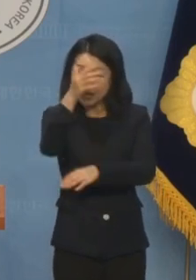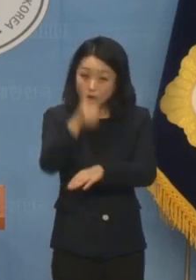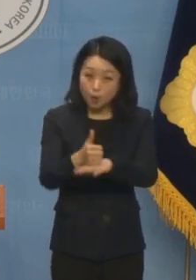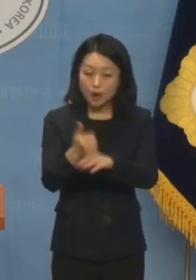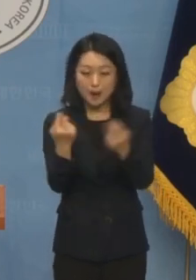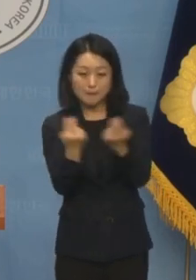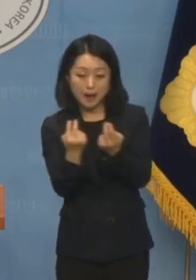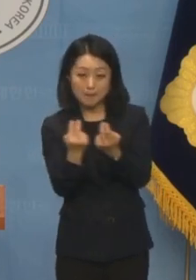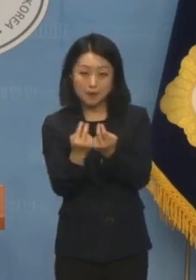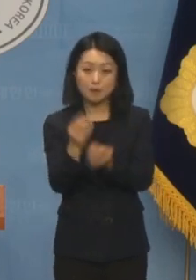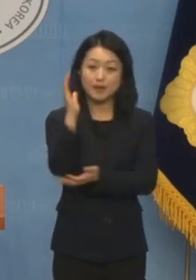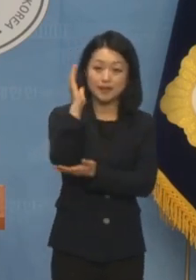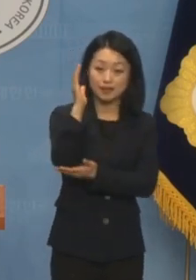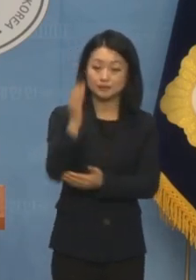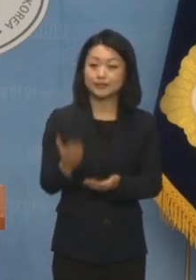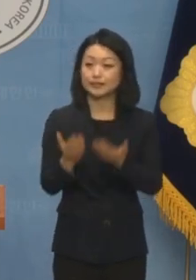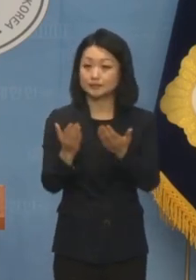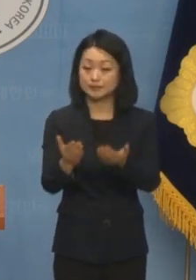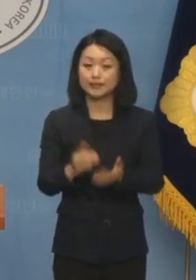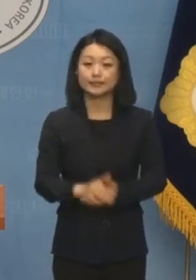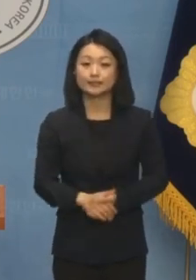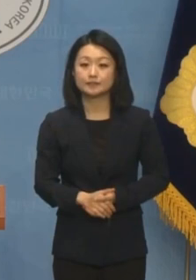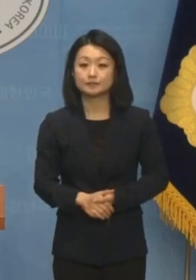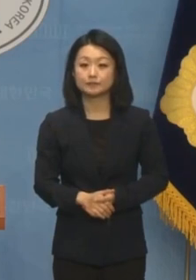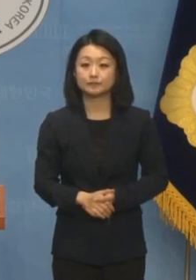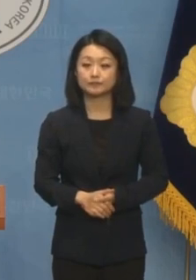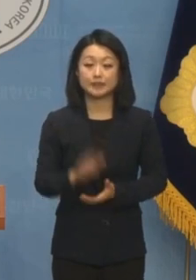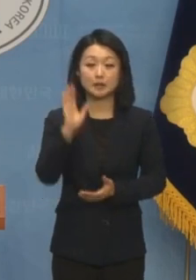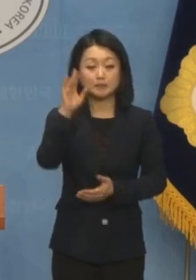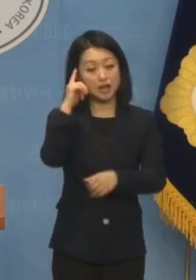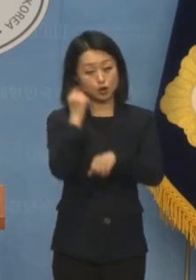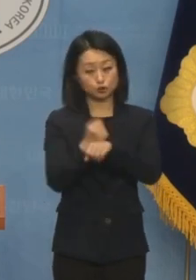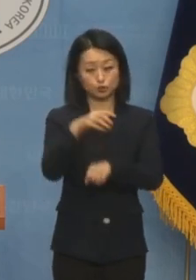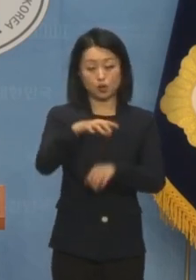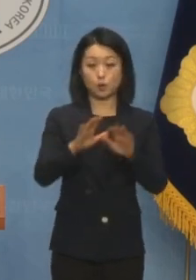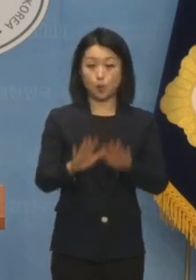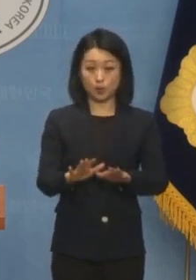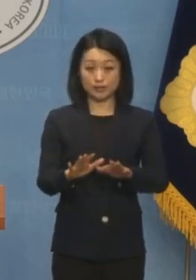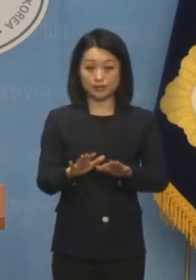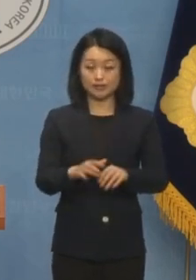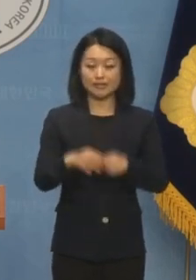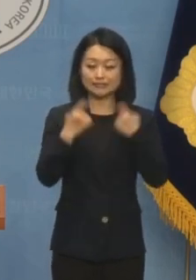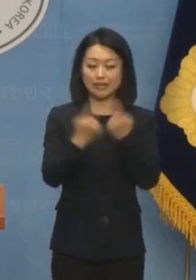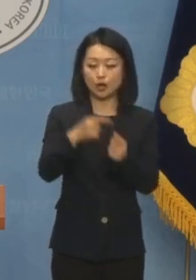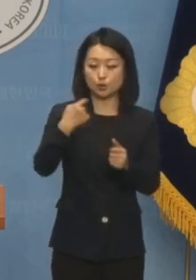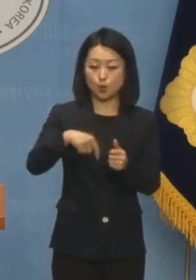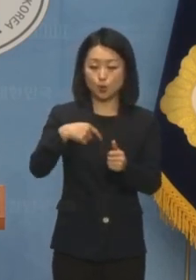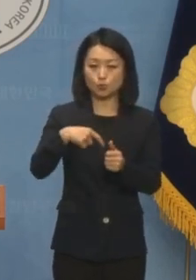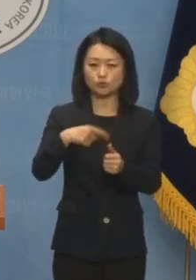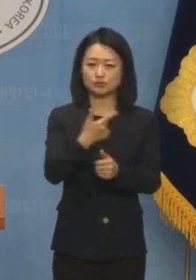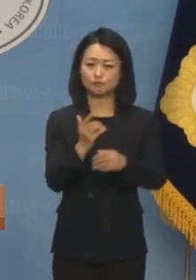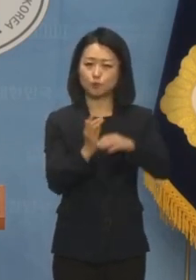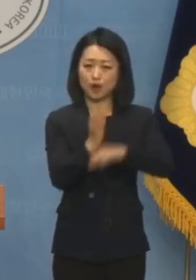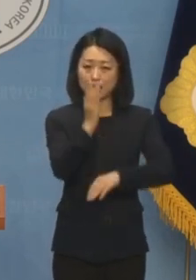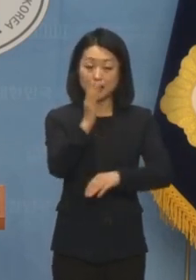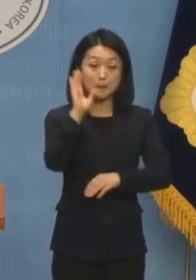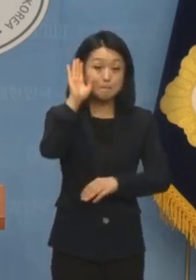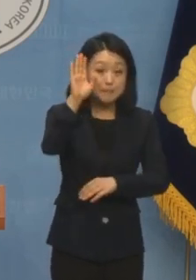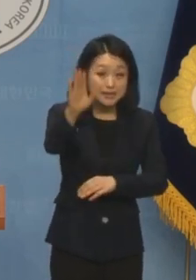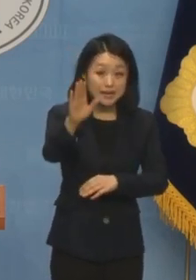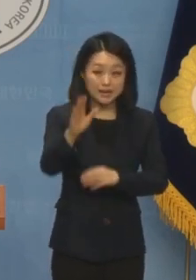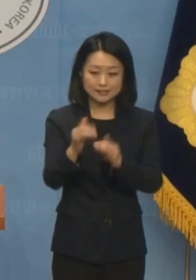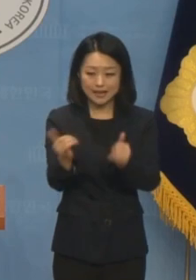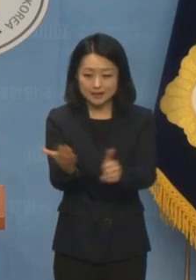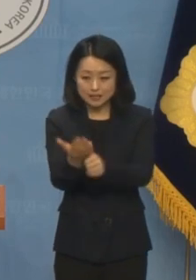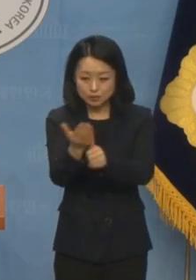간담회를 개최할 예정입니다 미래 연구원은 오늘 사교육 과열 현상이 미래 인재 양성에 미치는